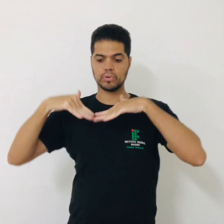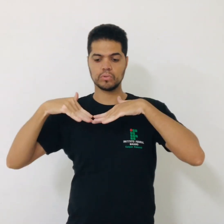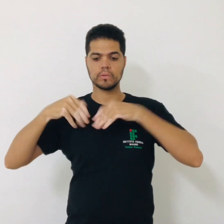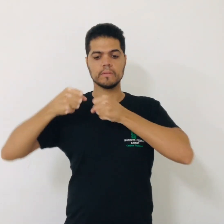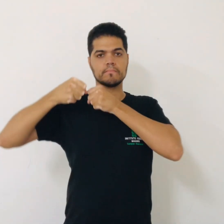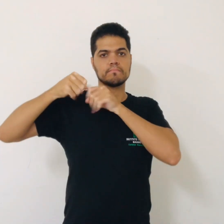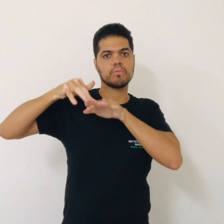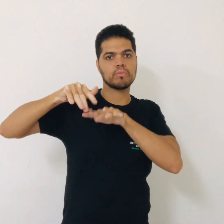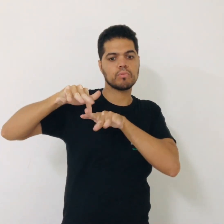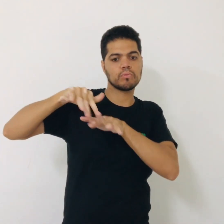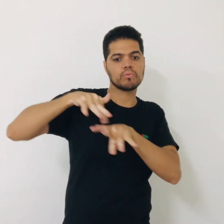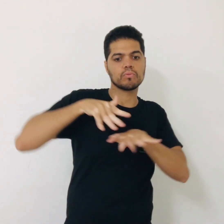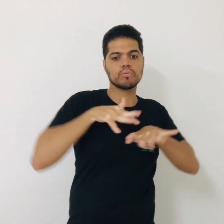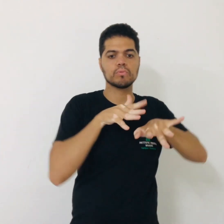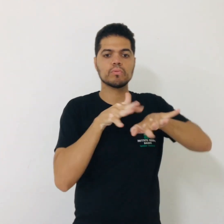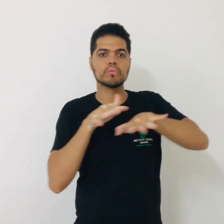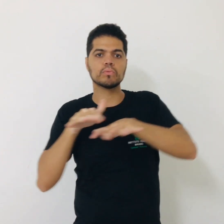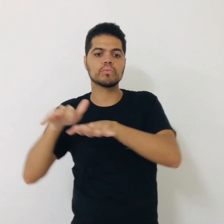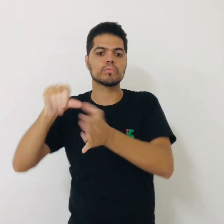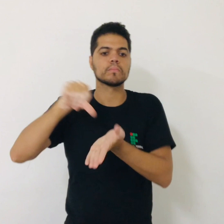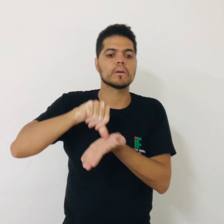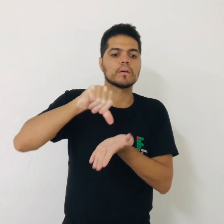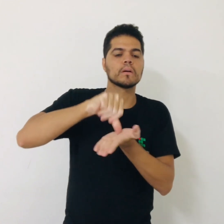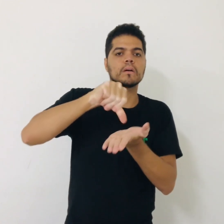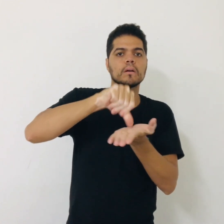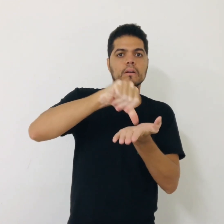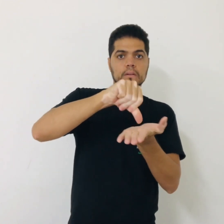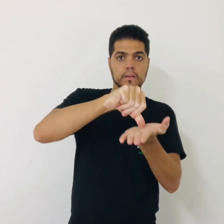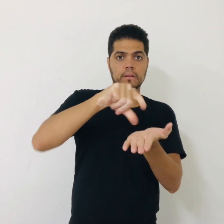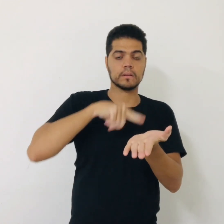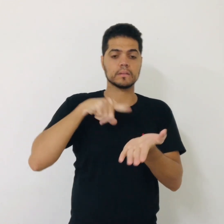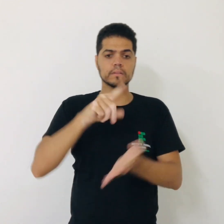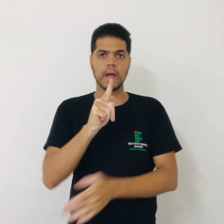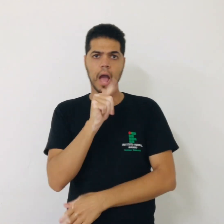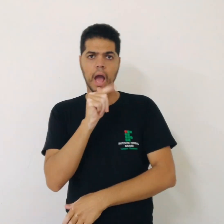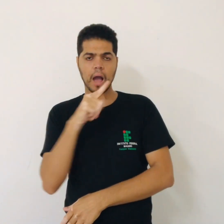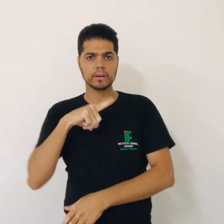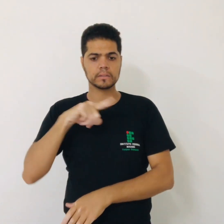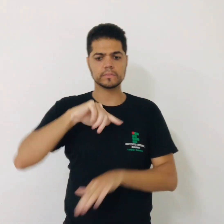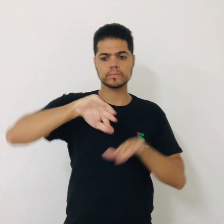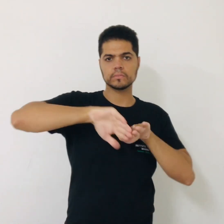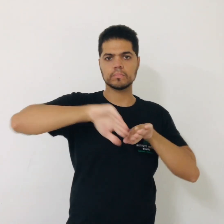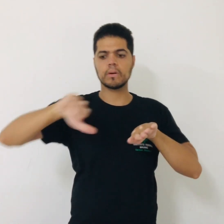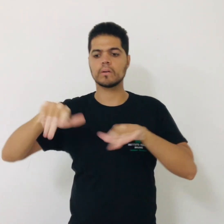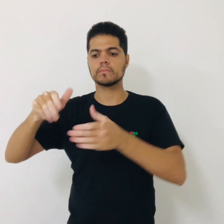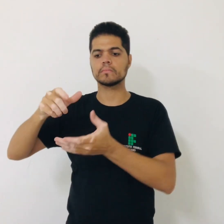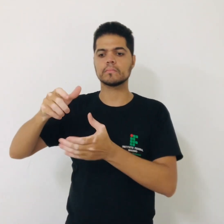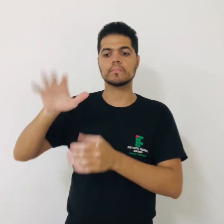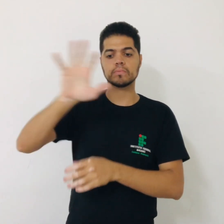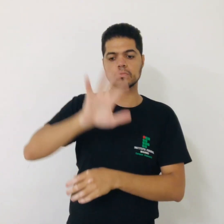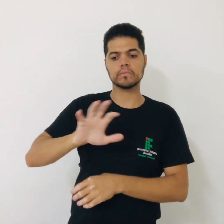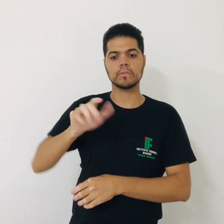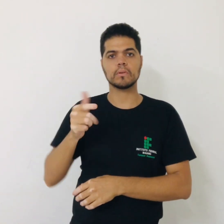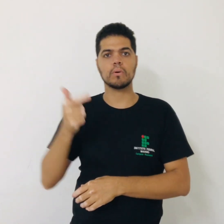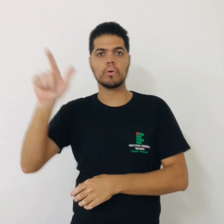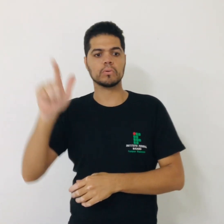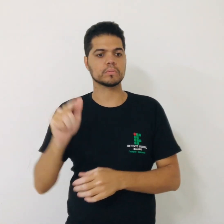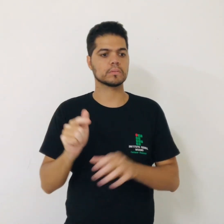da área da bacia não contribui para o escoamento na seção considerada.